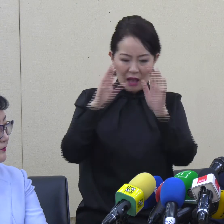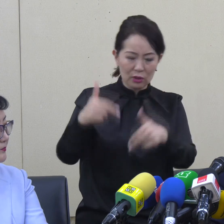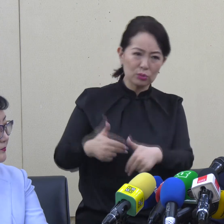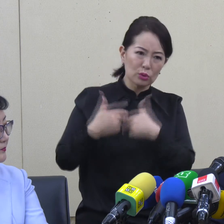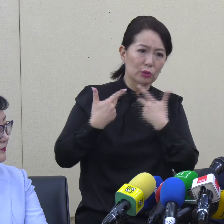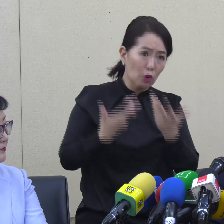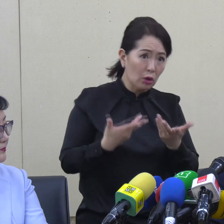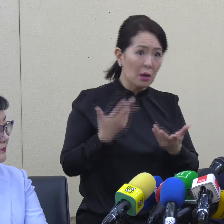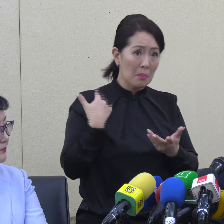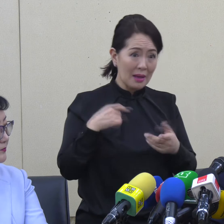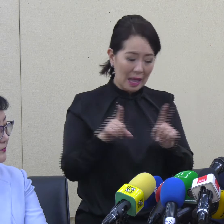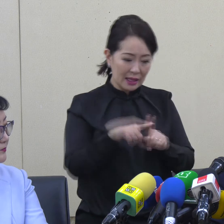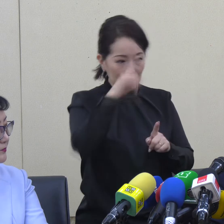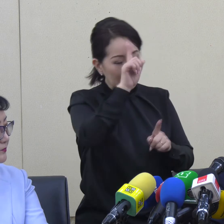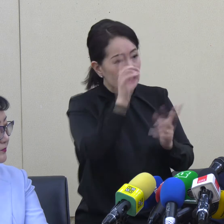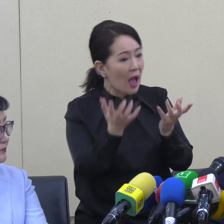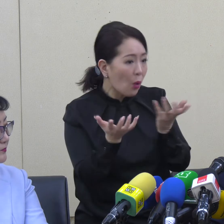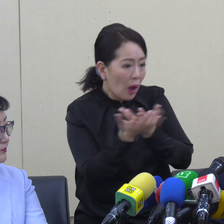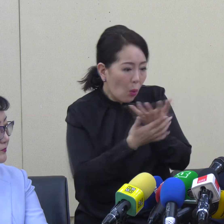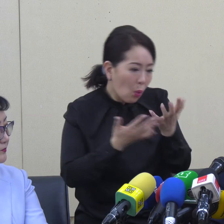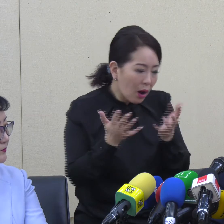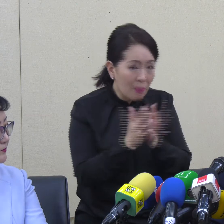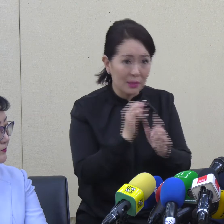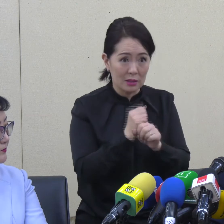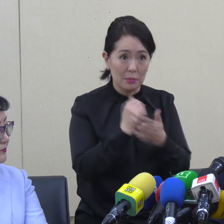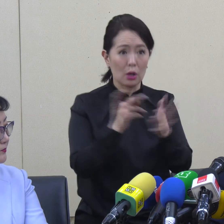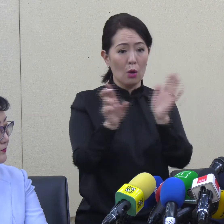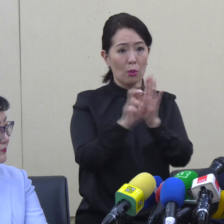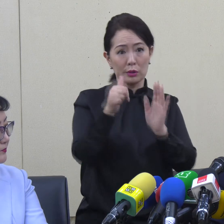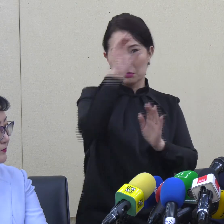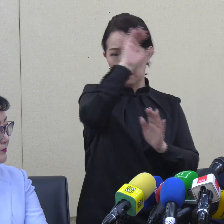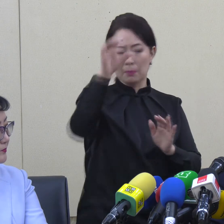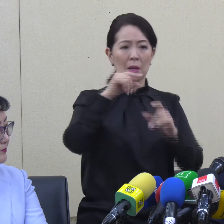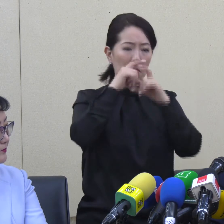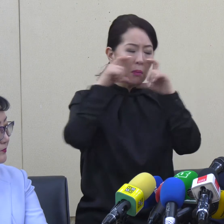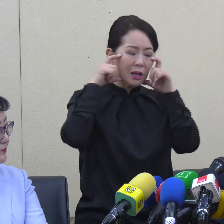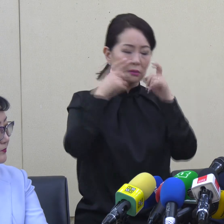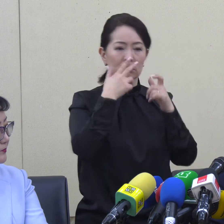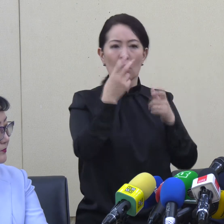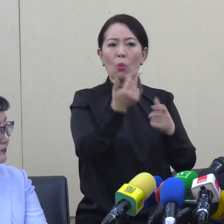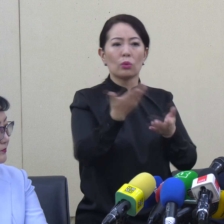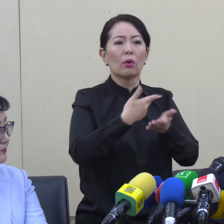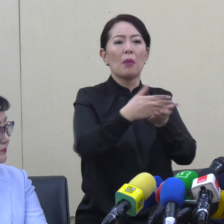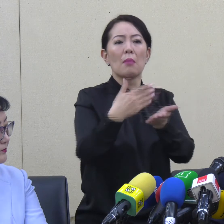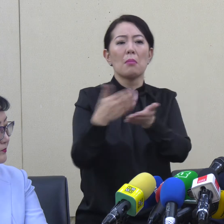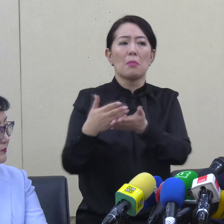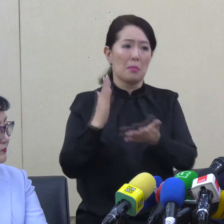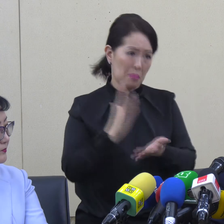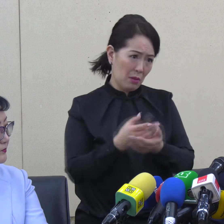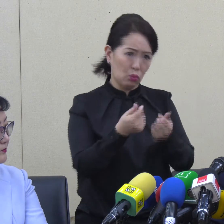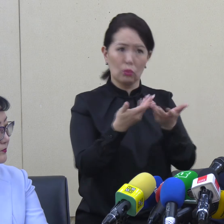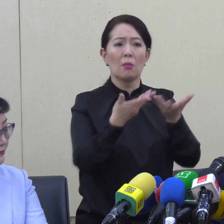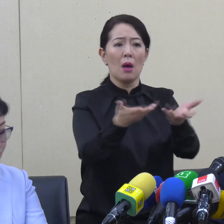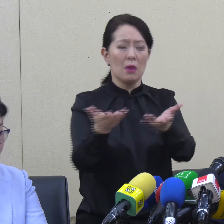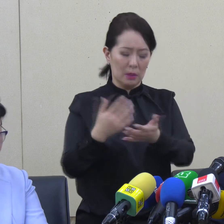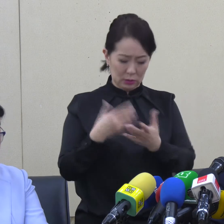вэ ингэх үү гэдэг ингэж байна. Боломжтой компаниуд бол одоо маскыг үнгүй тараахад одоо дэлхийн жишг байна. Бусад улс